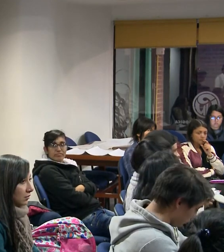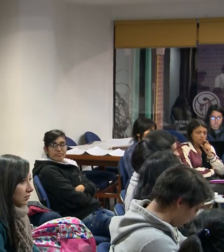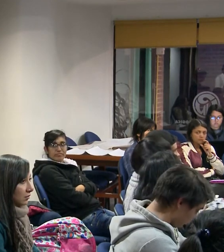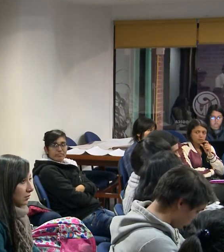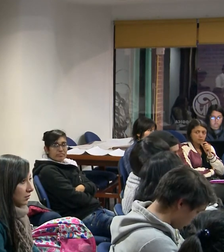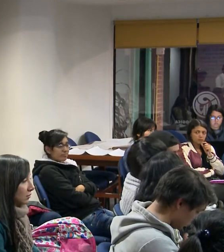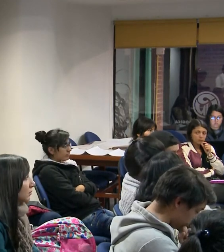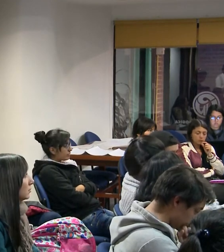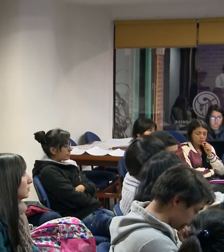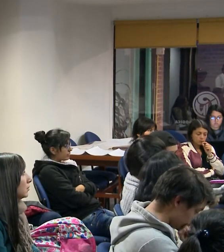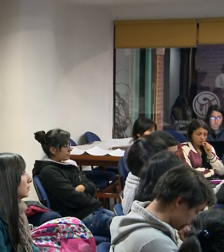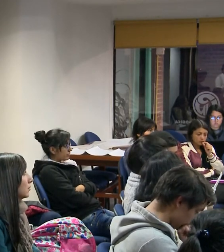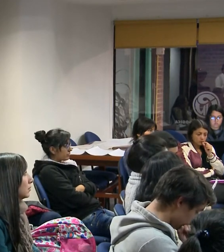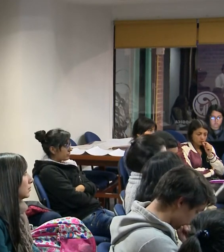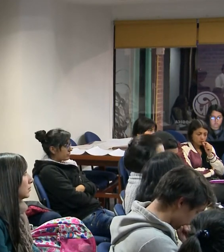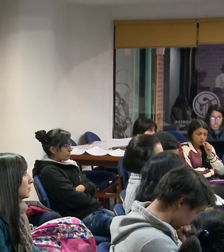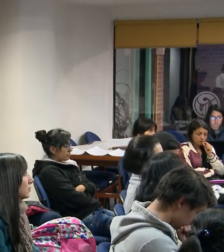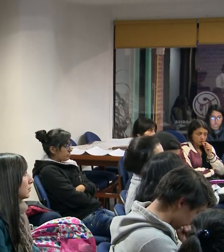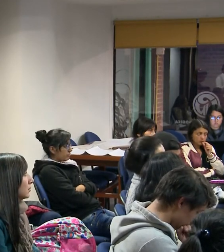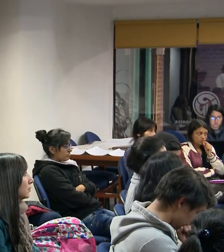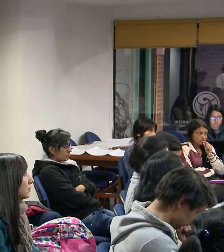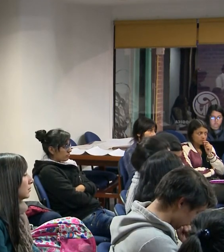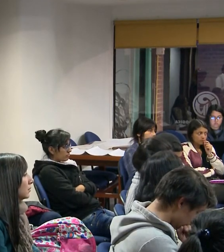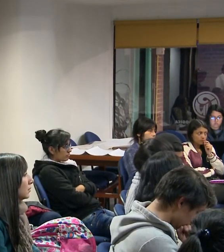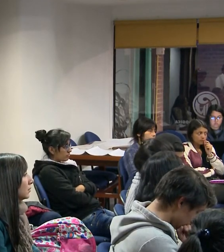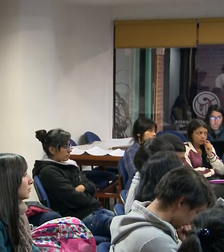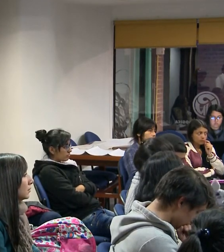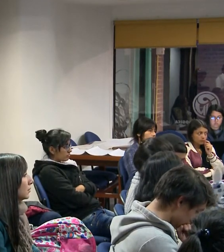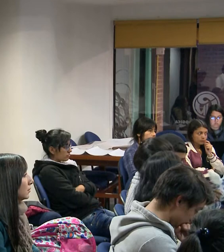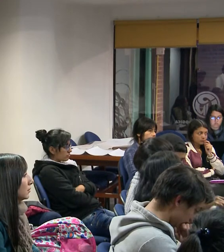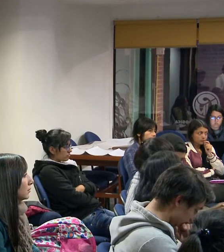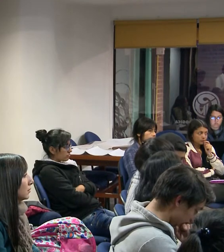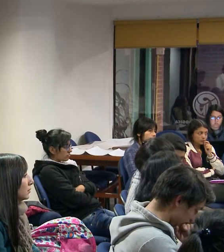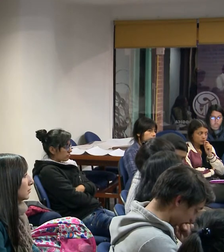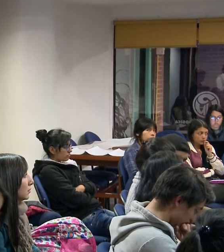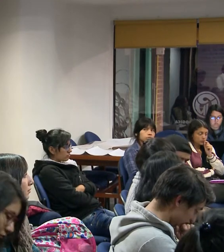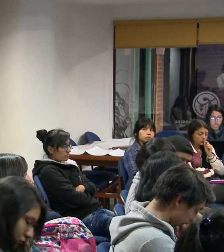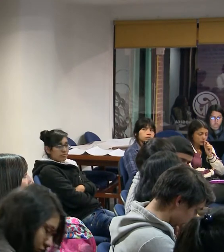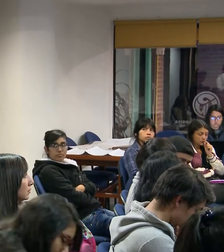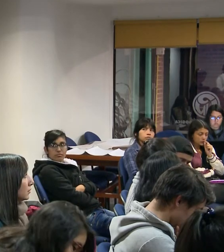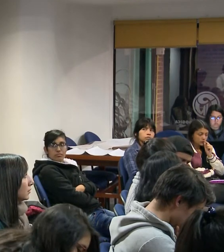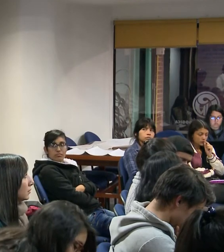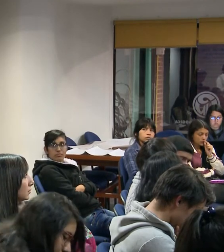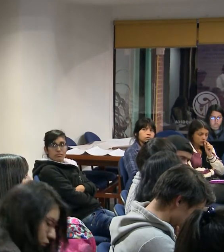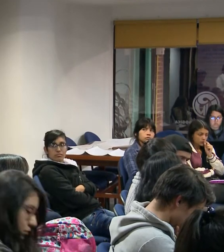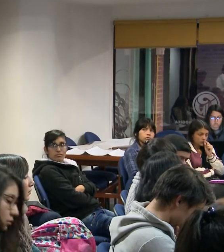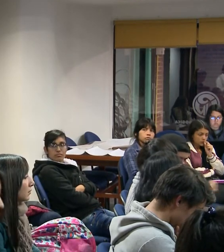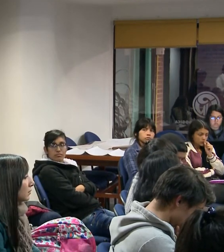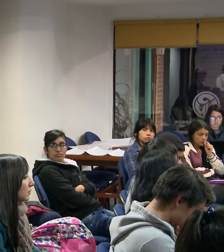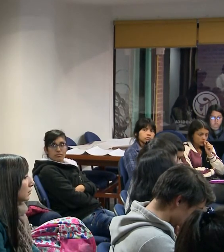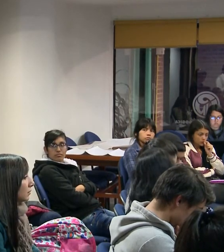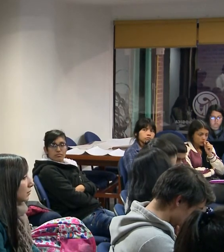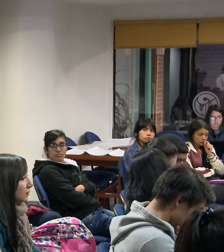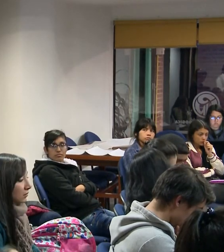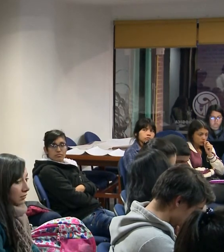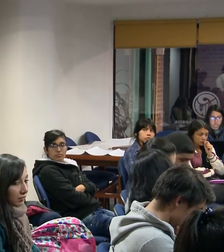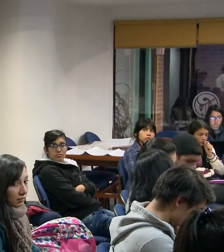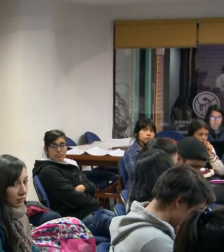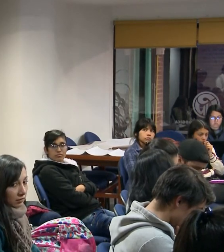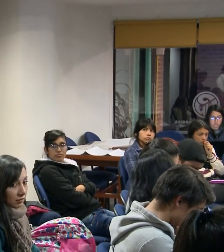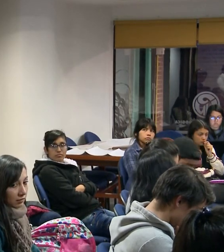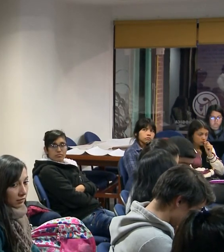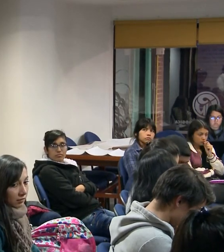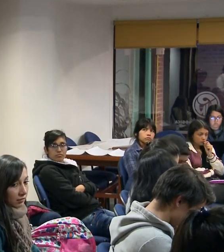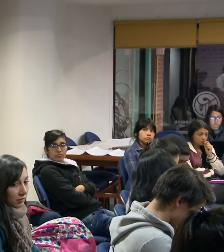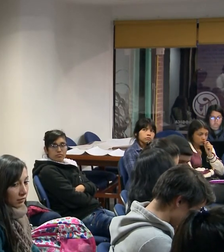música? ¿Qué habilidades o qué potencial tiene este lenguaje artístico, aparte de la motivación que ya lo mencionaron,